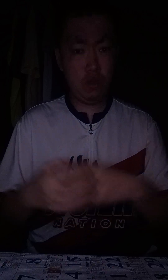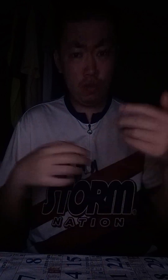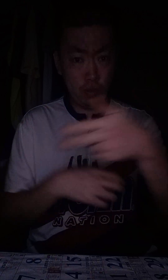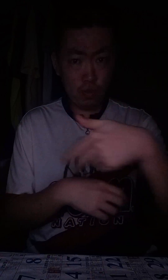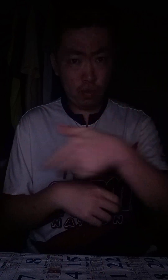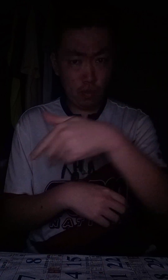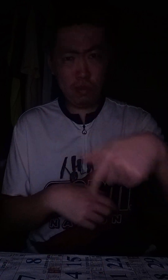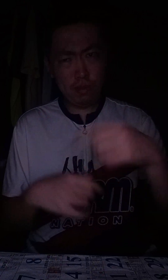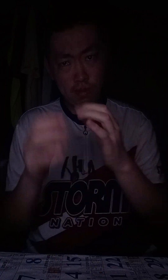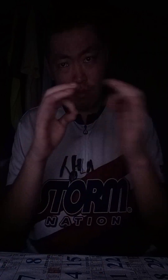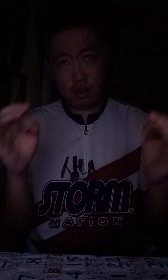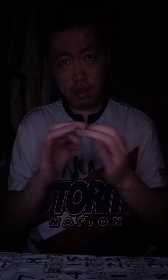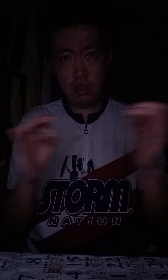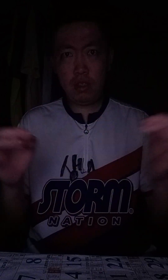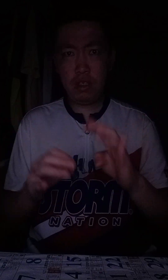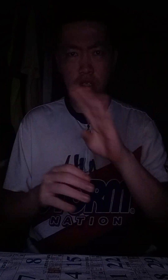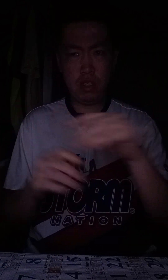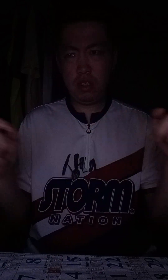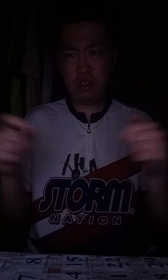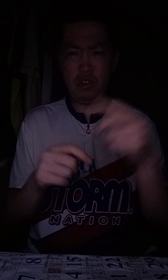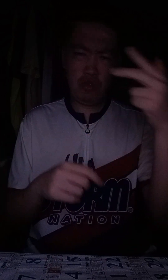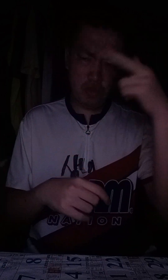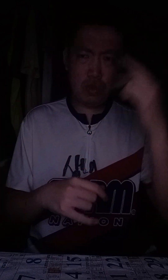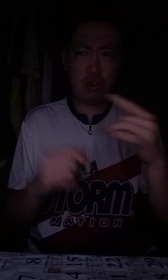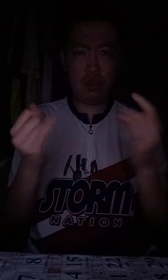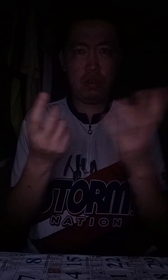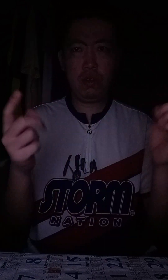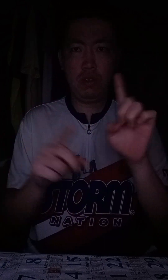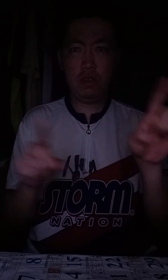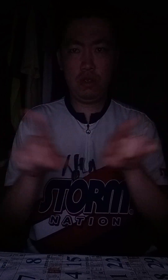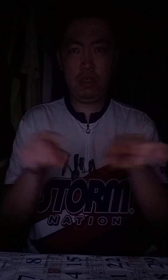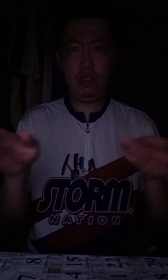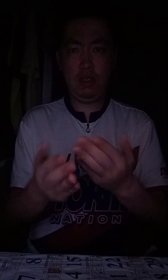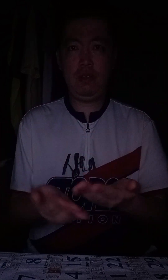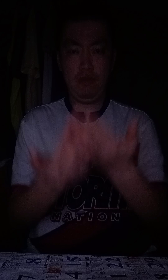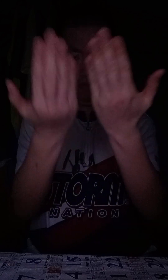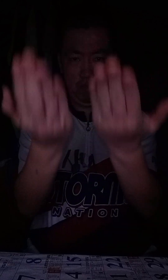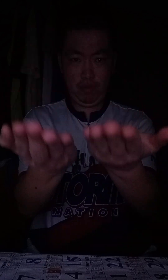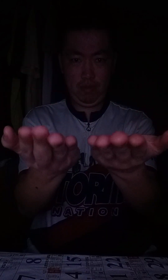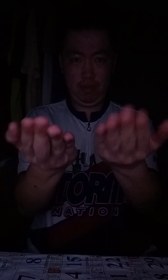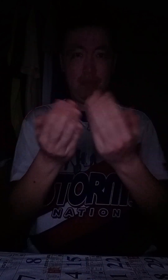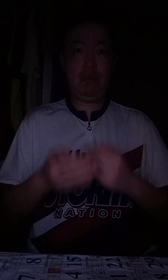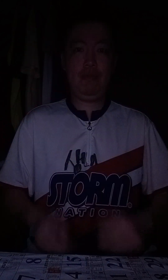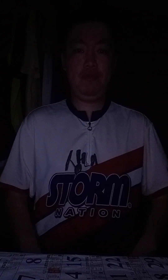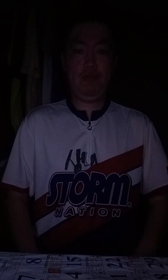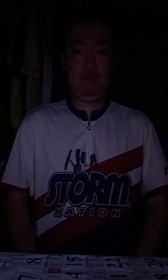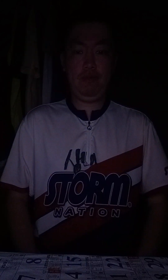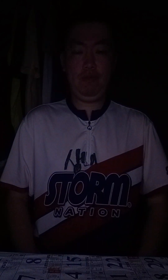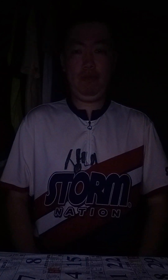마을버스가 다른 버스보다 사고에 더 취약한 이유 한동호 기자가 설명해 드립니다.